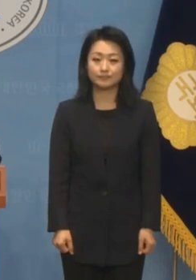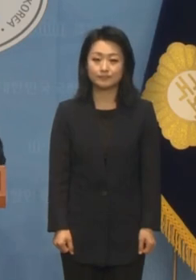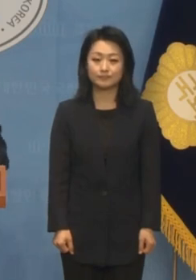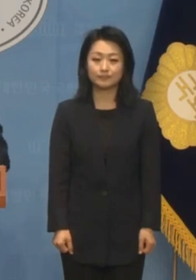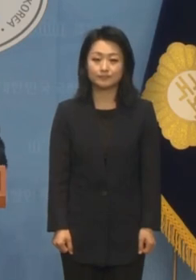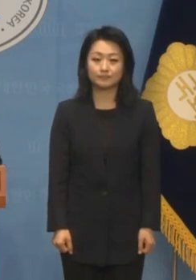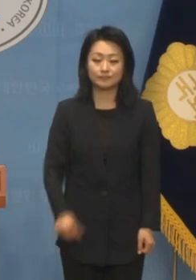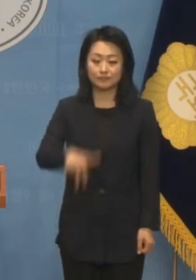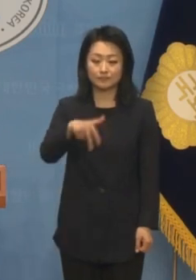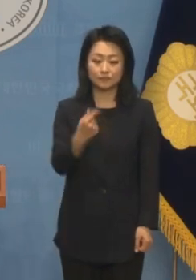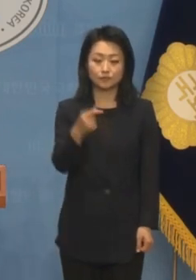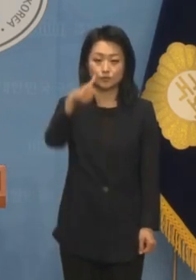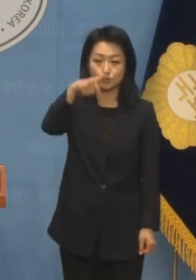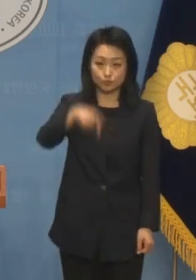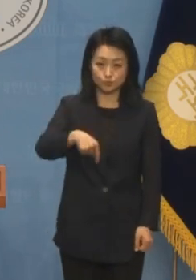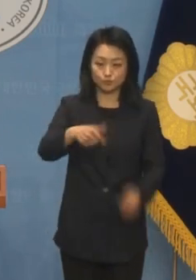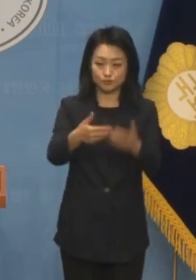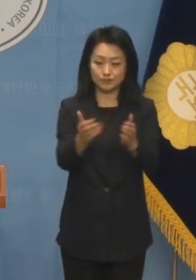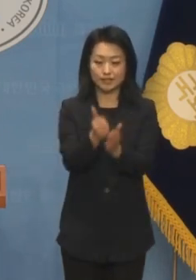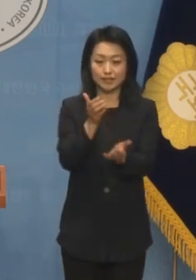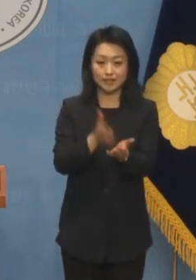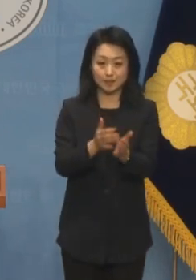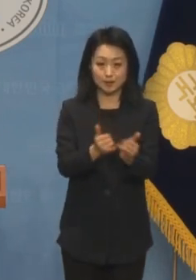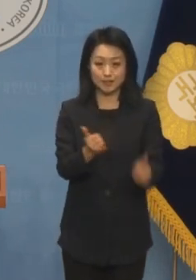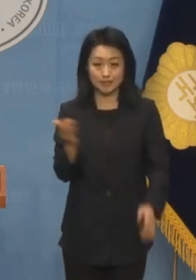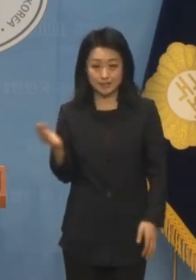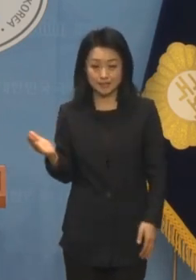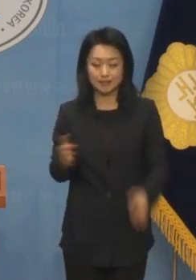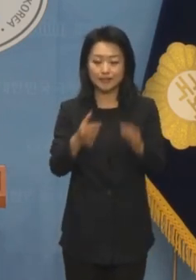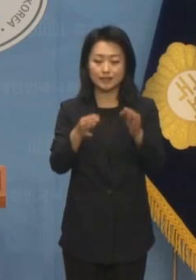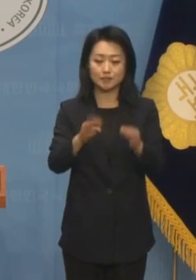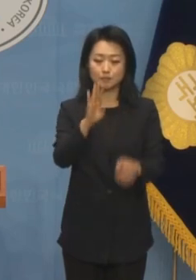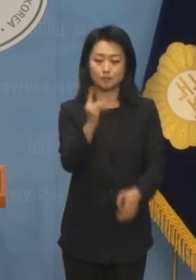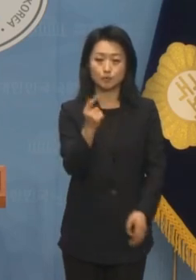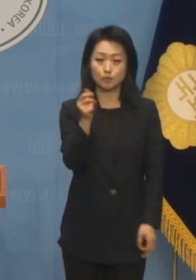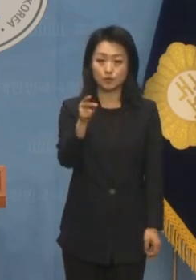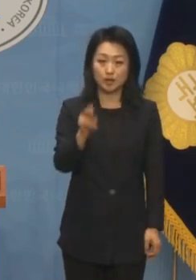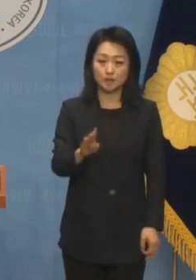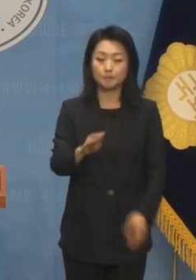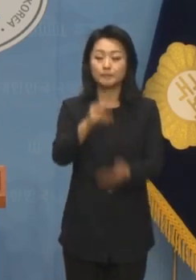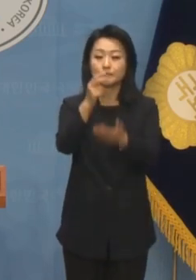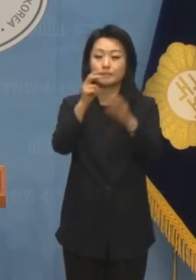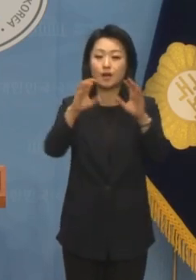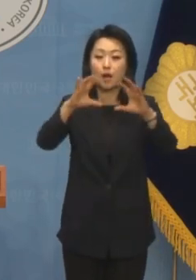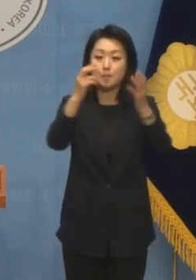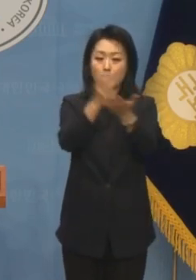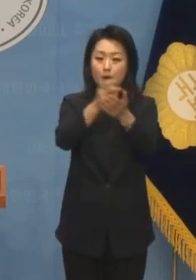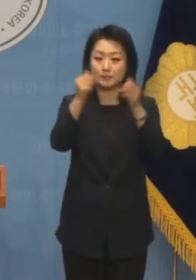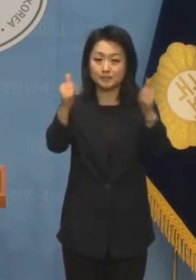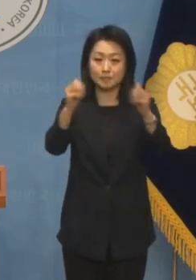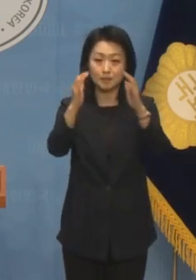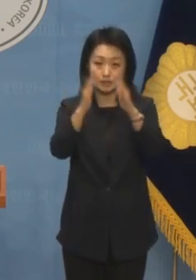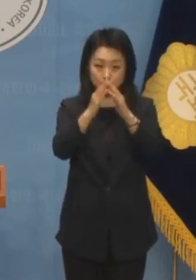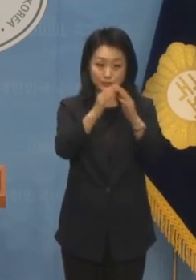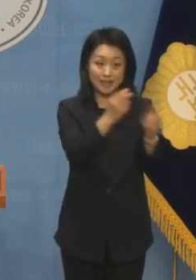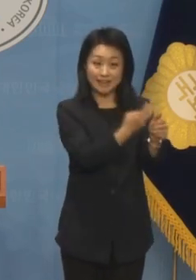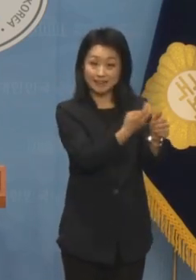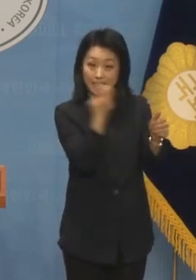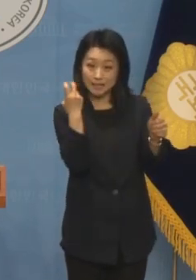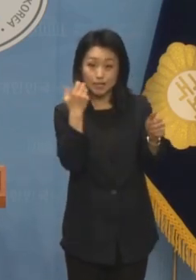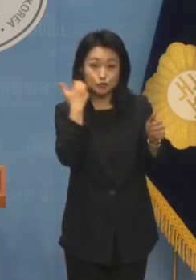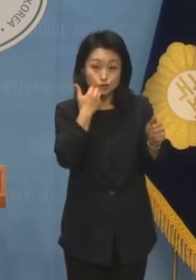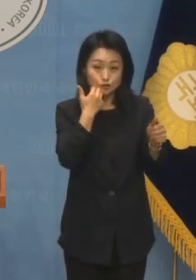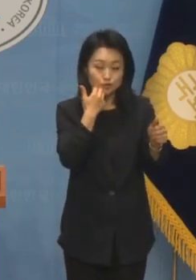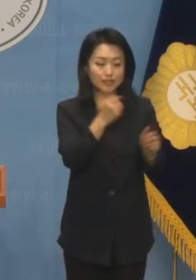예, 조국혁신당 대변인 김보협입니다. 헌법재판소에서 탄핵 심판이 진행 중인 이정섭